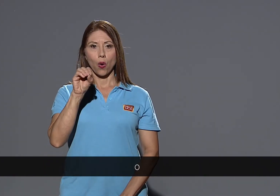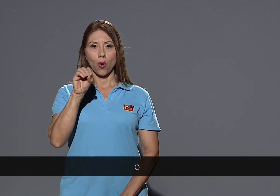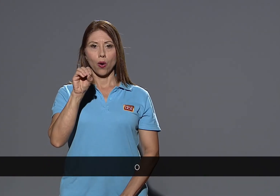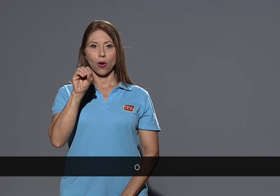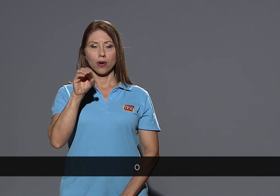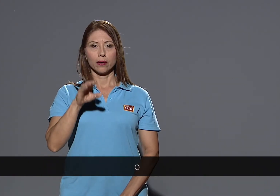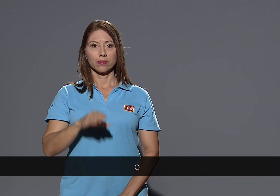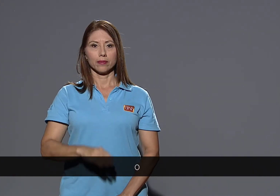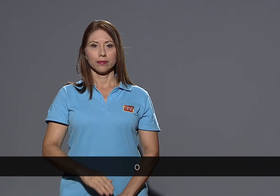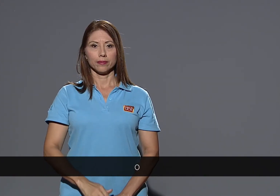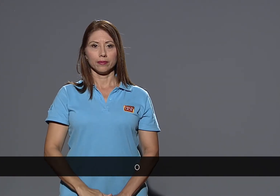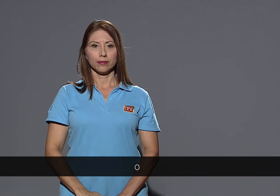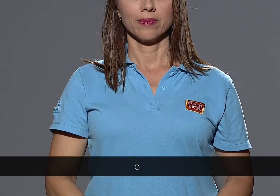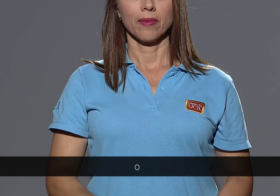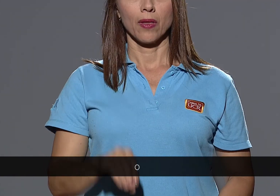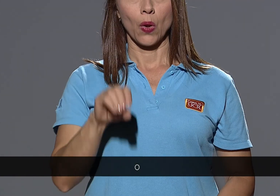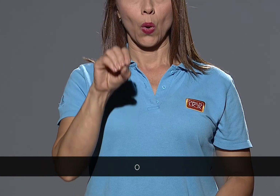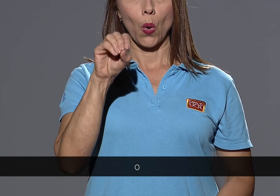O,